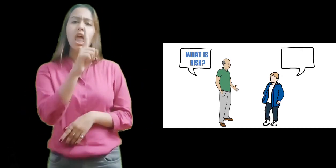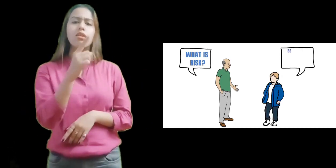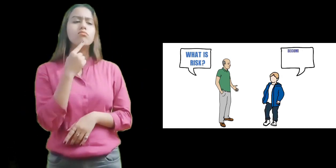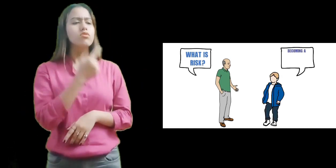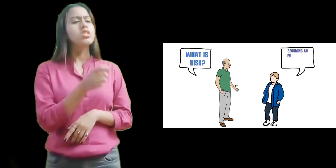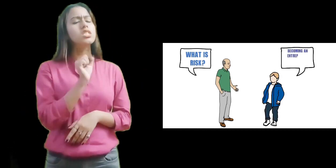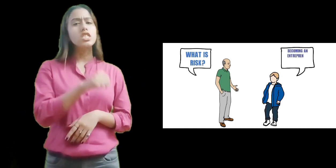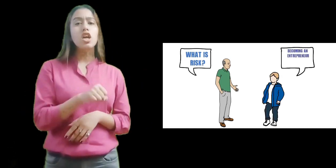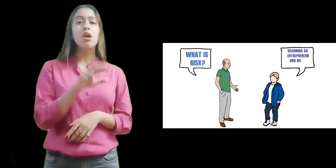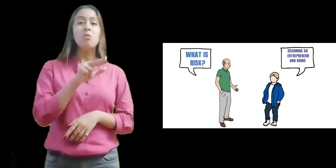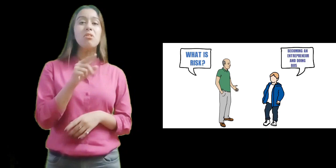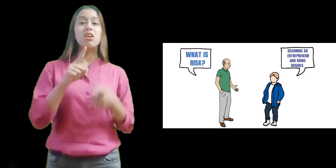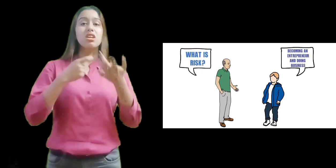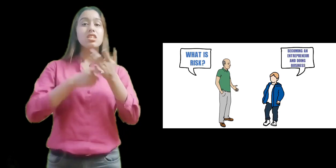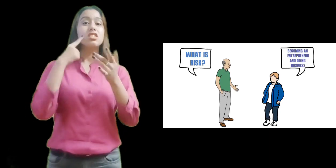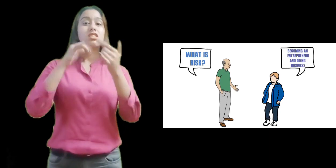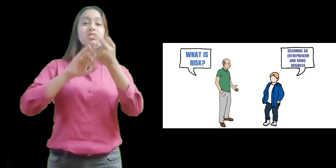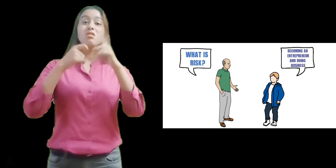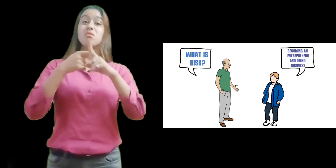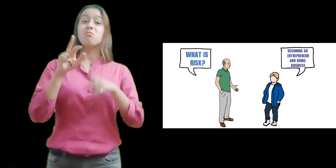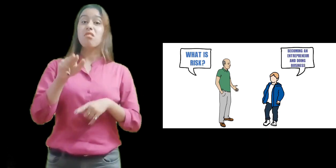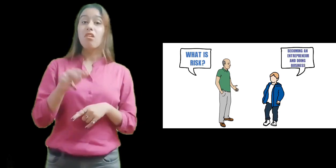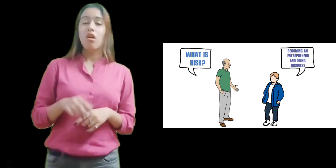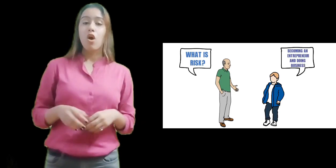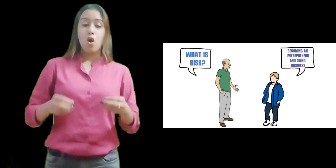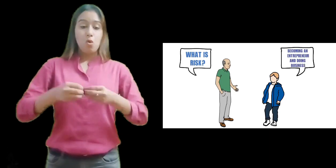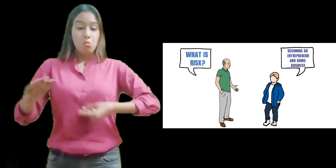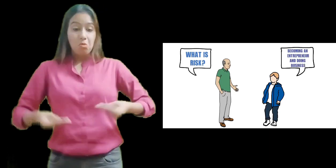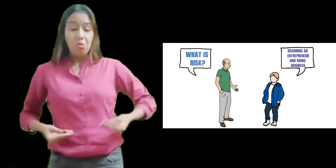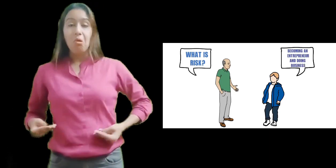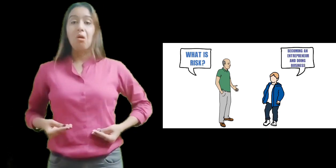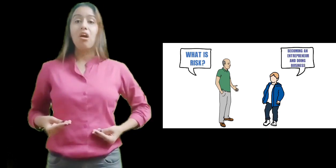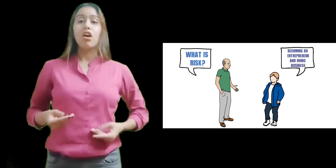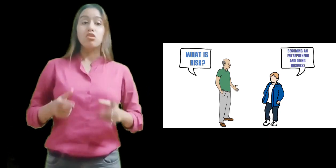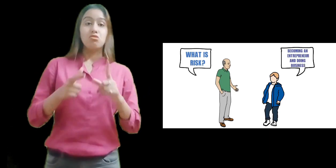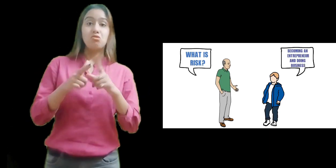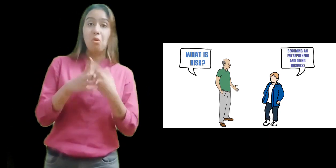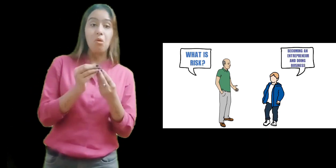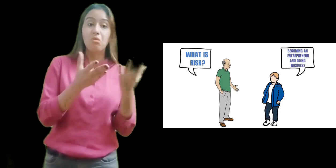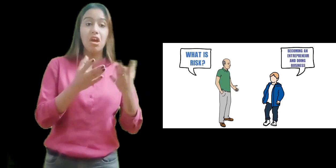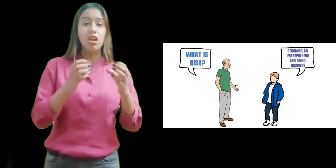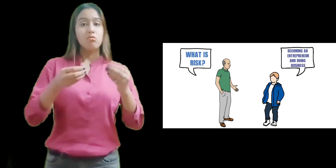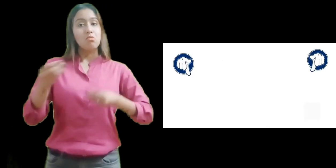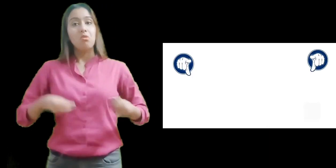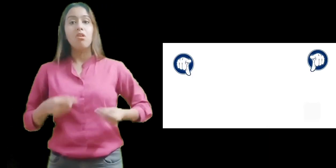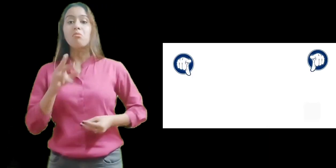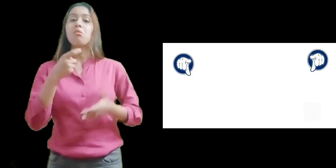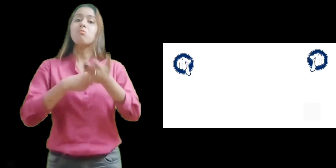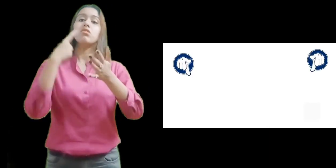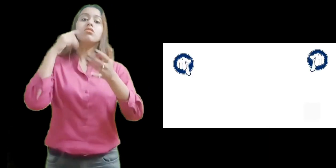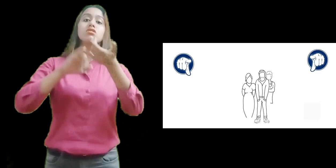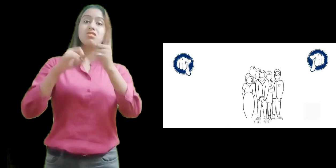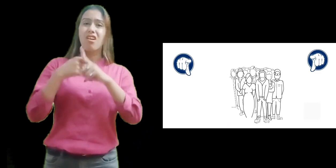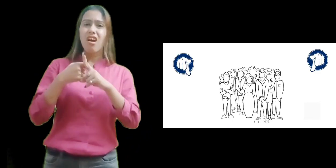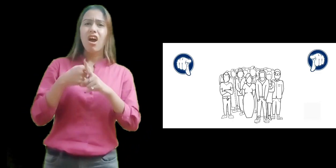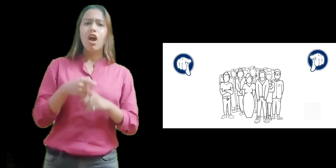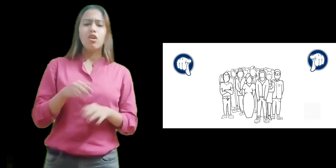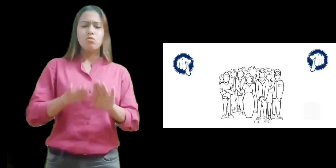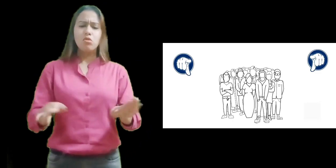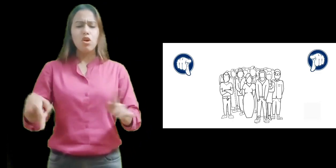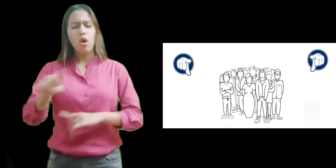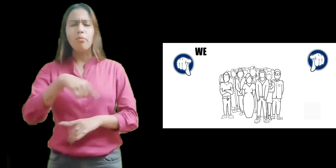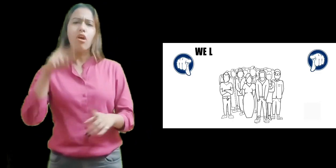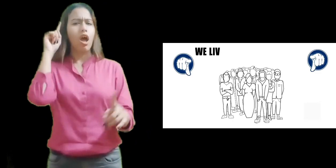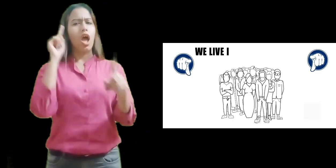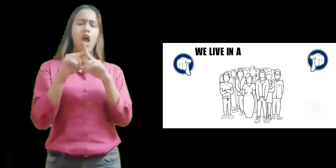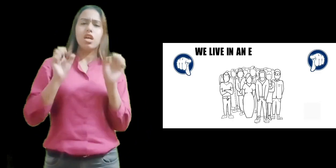एंटरप्रेन्योर बनना, बिजनेस करना। जिस पे उस क्लास के सभी बच्चों ने मुंडी हिला के एग्री करा। एंड आई एम श्योर आप में से भी कई लोग इस पे एग्री करोगे,